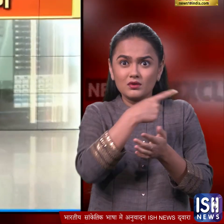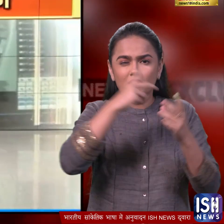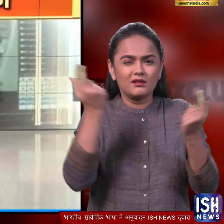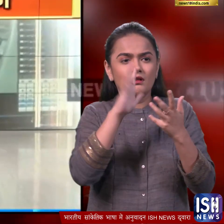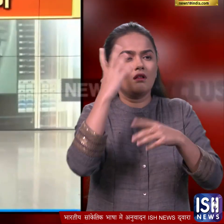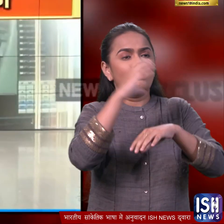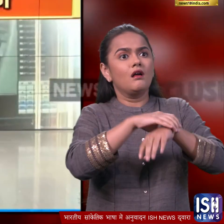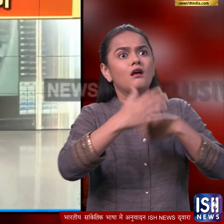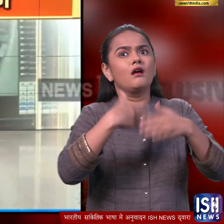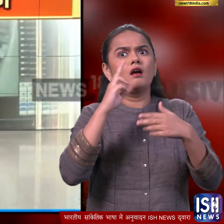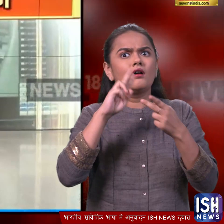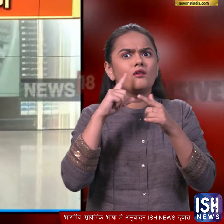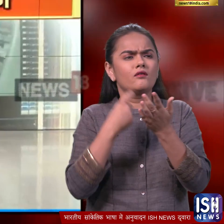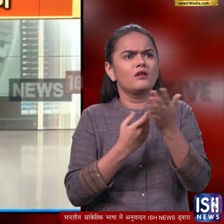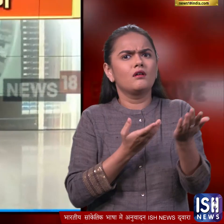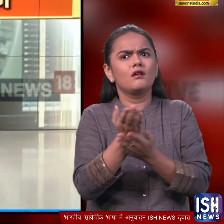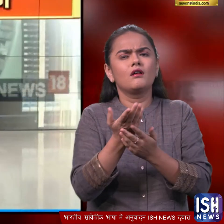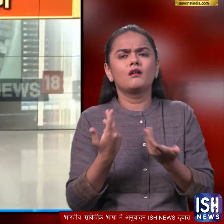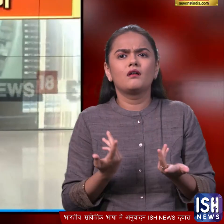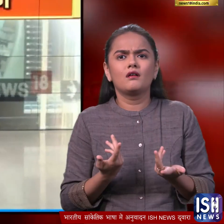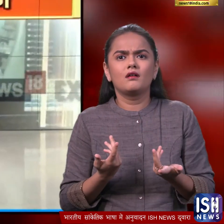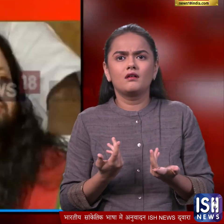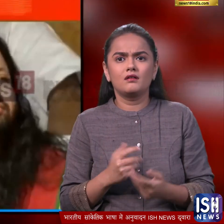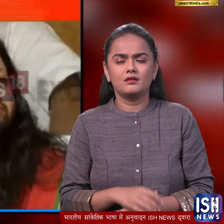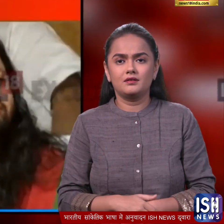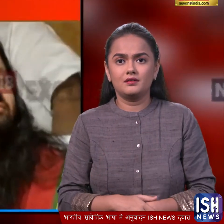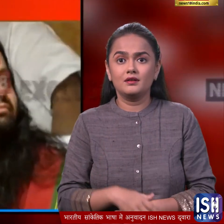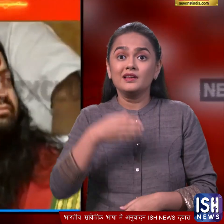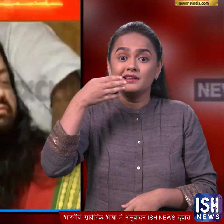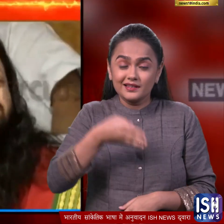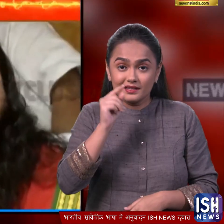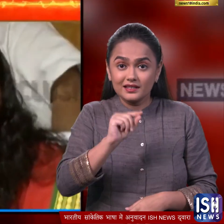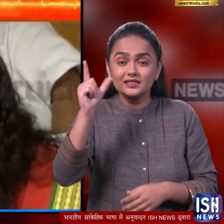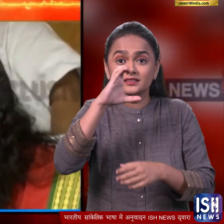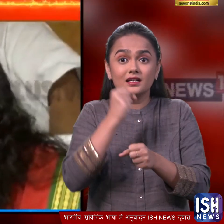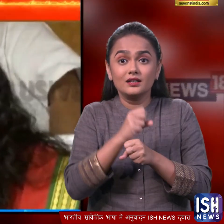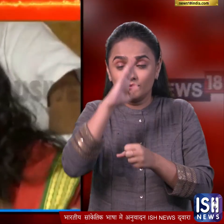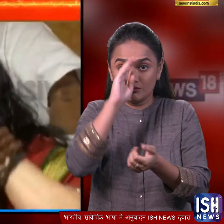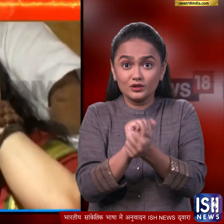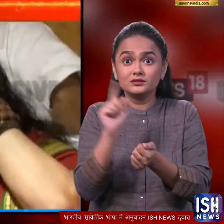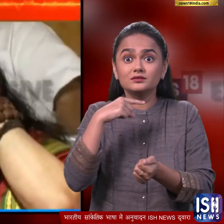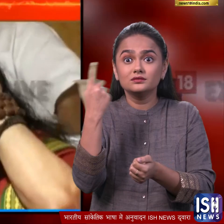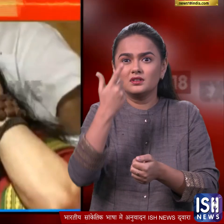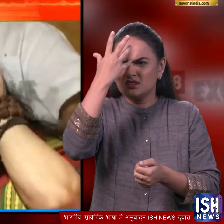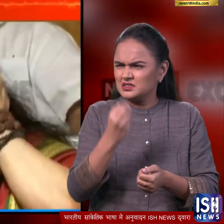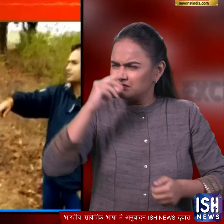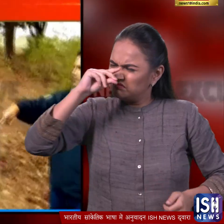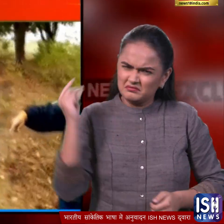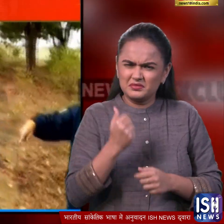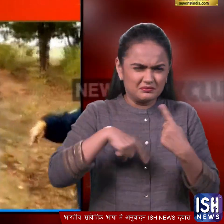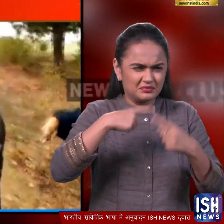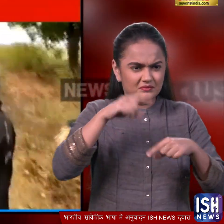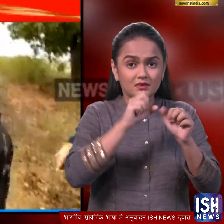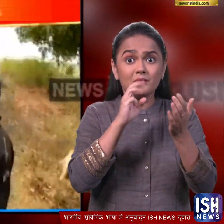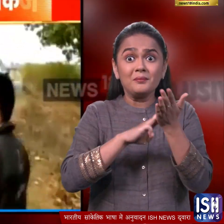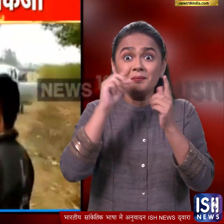गई गैर जमानती धाराओं के तहत एफआईआर दर्ज की गई थी और इसी वजह से छत्तीसगढ़ पुलिस ने रातों रात एक्शन लिया, जिस